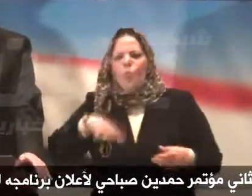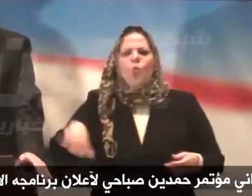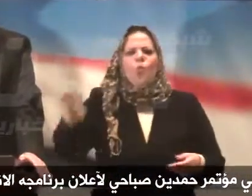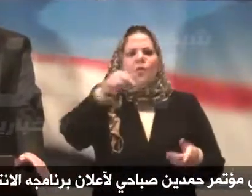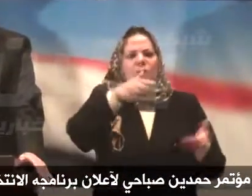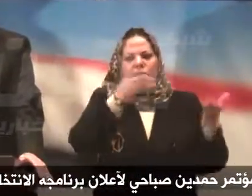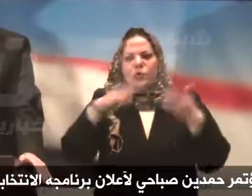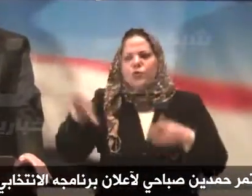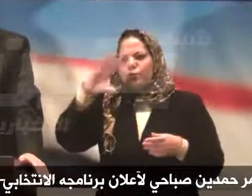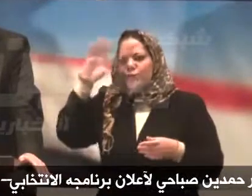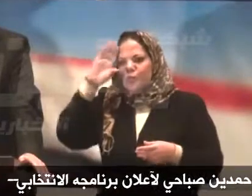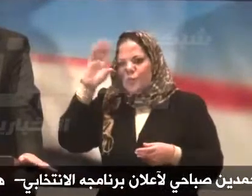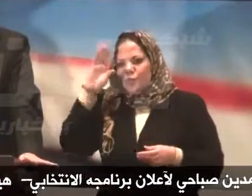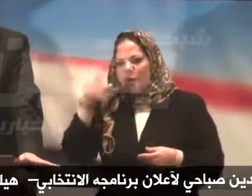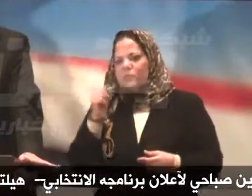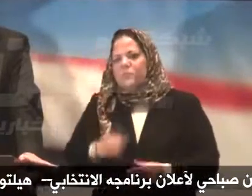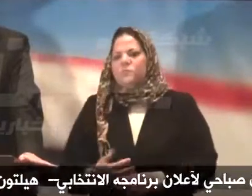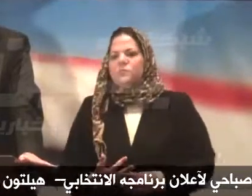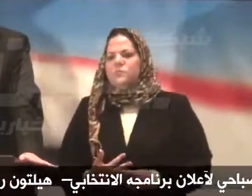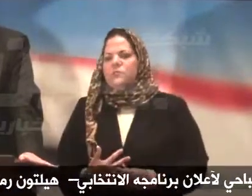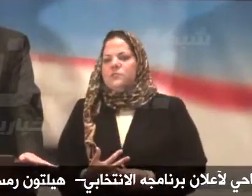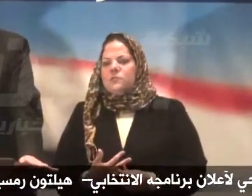جميعا،